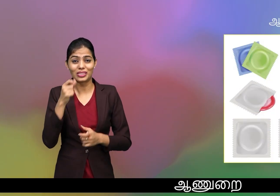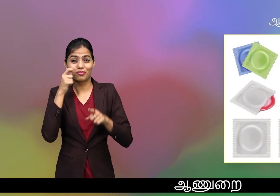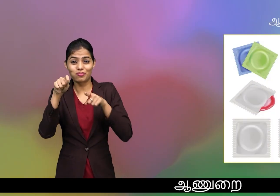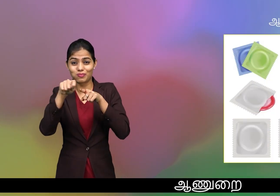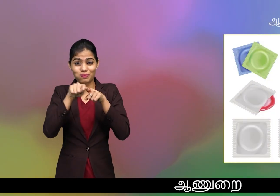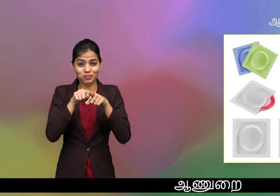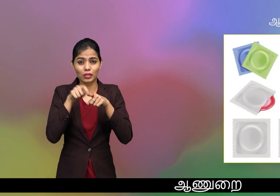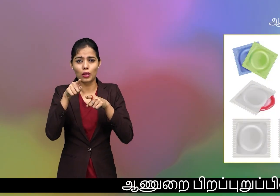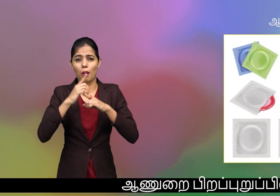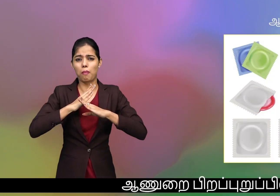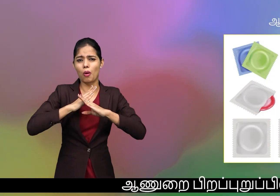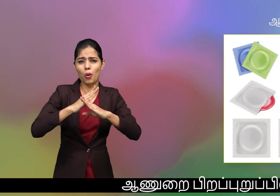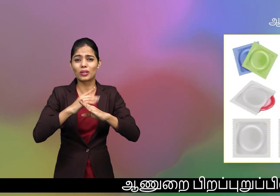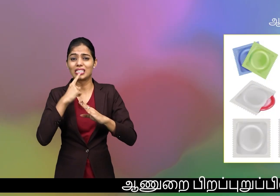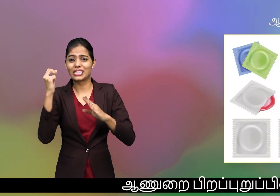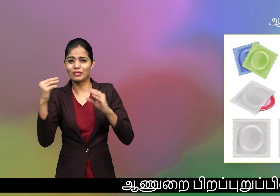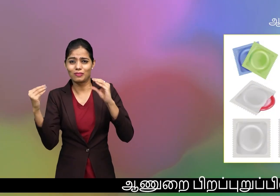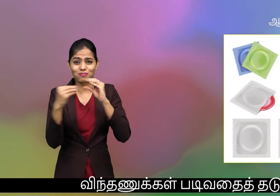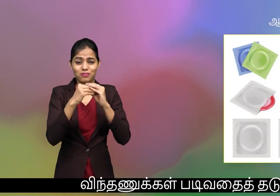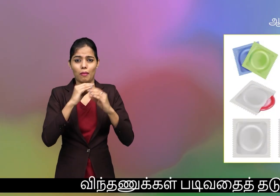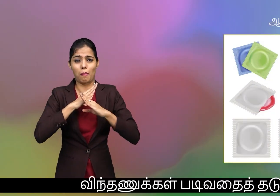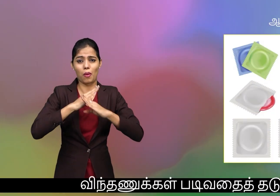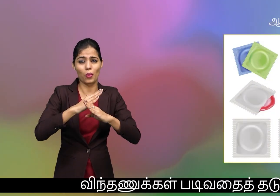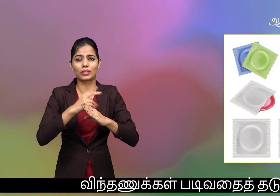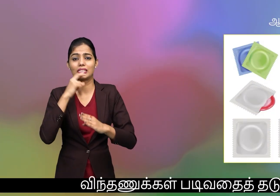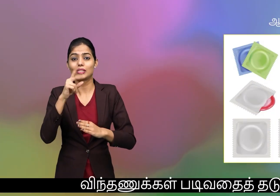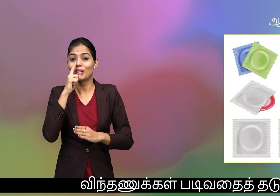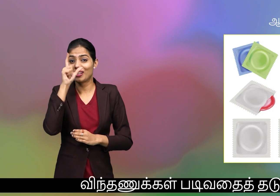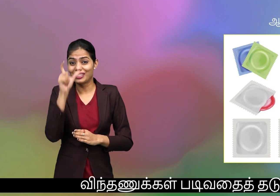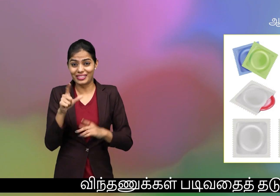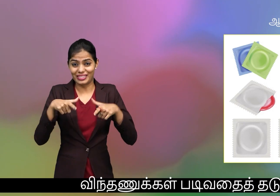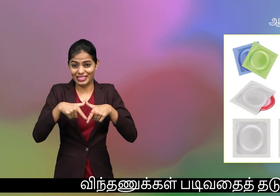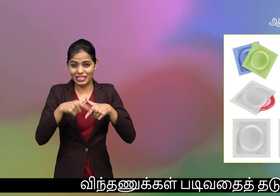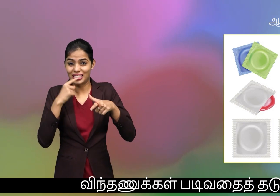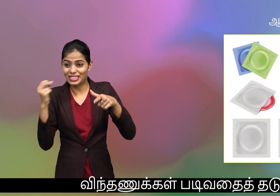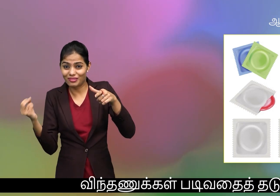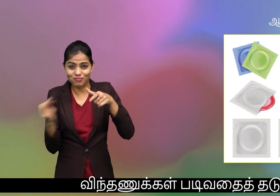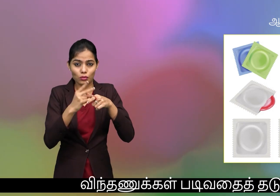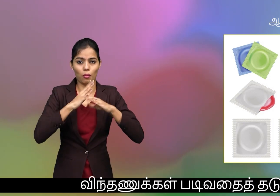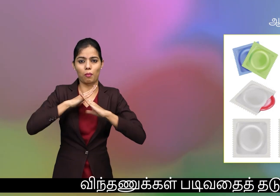ஆணுறை: ஆணுறை பிறப்புறுப்பில் விந்தணுக்கள் படிவதை தடுக்கிறது.